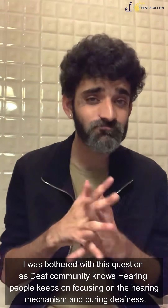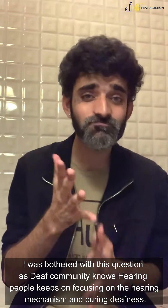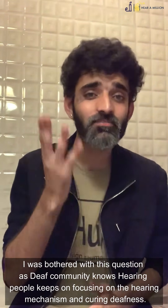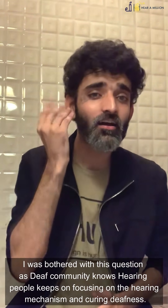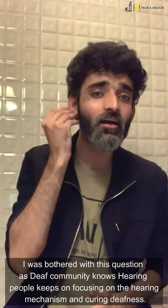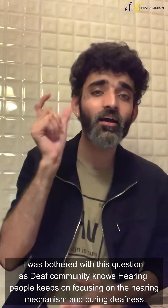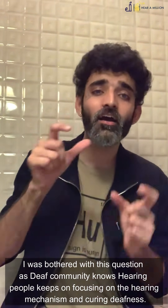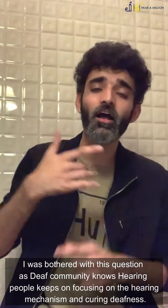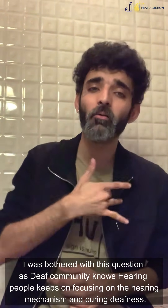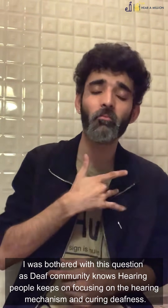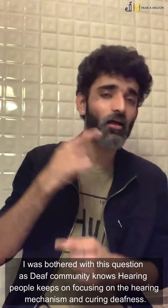कि बधिर लोग